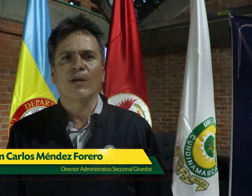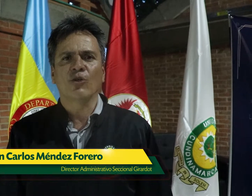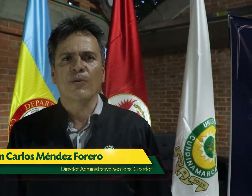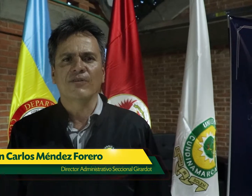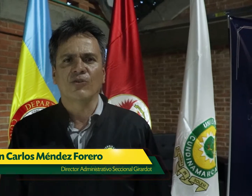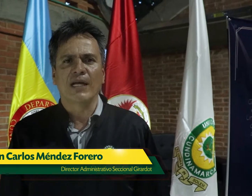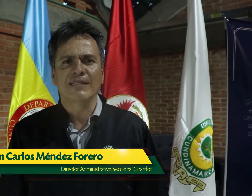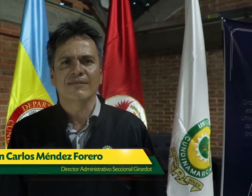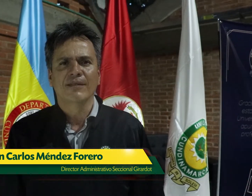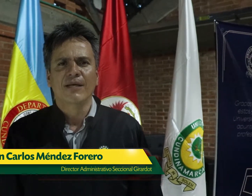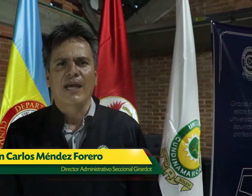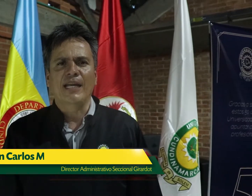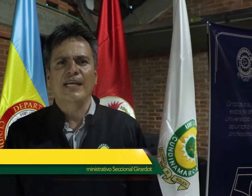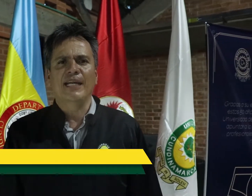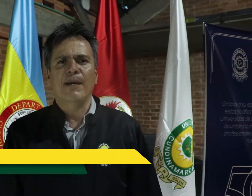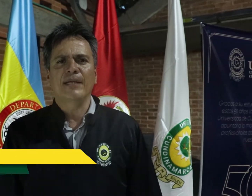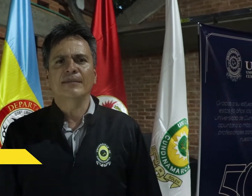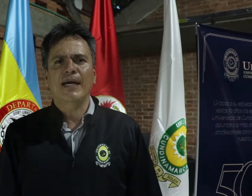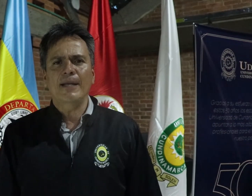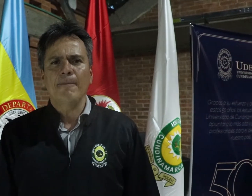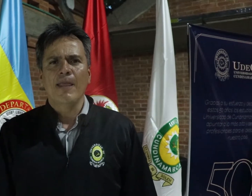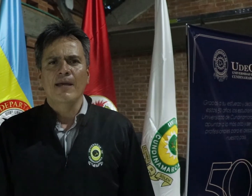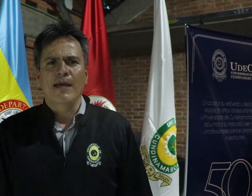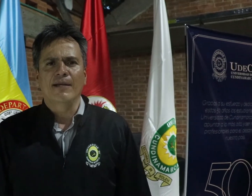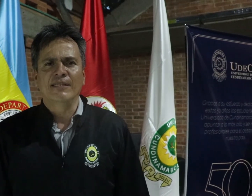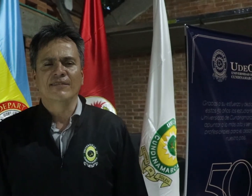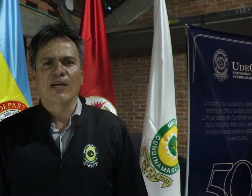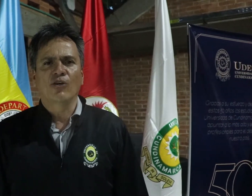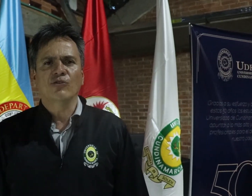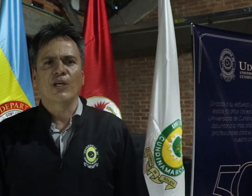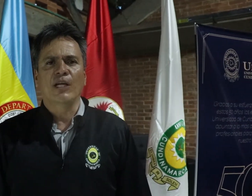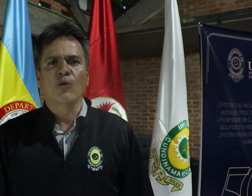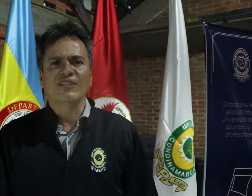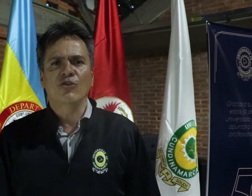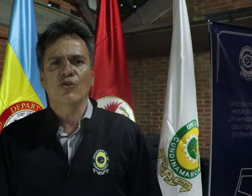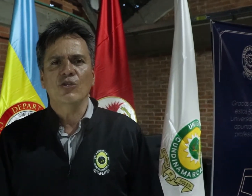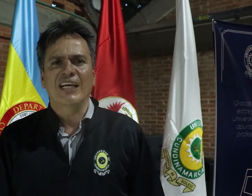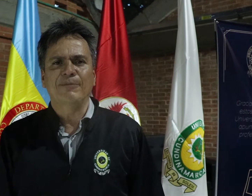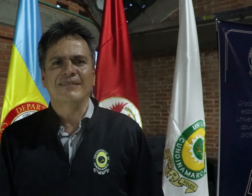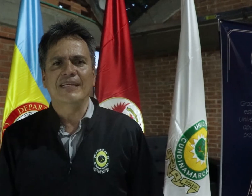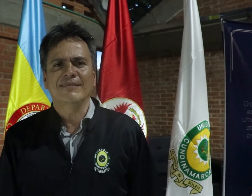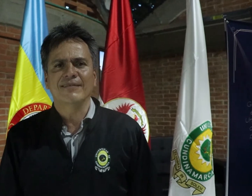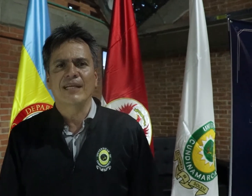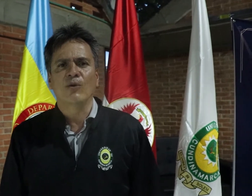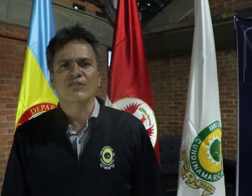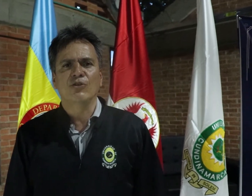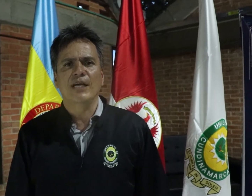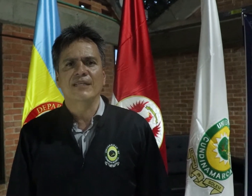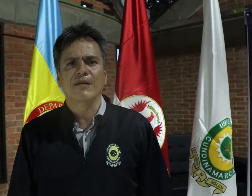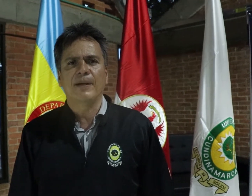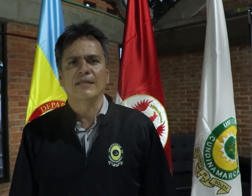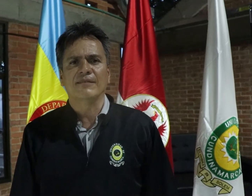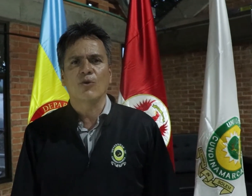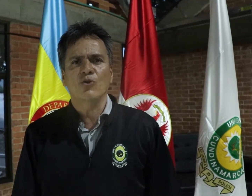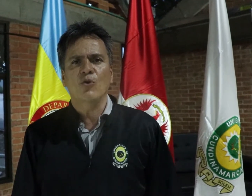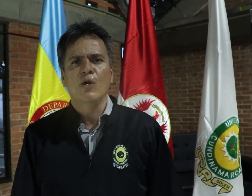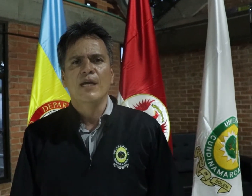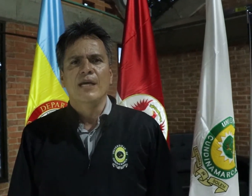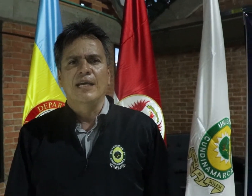144 profesionales en ingeniería ambiental, licenciados en educación, especialistas en educación y gerencia para el desarrollo,